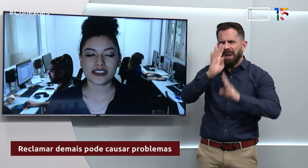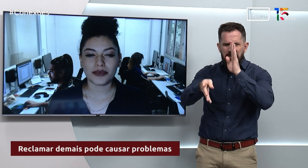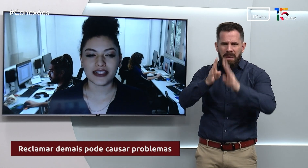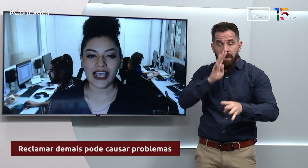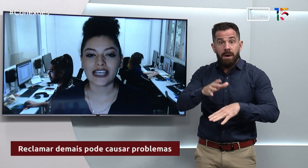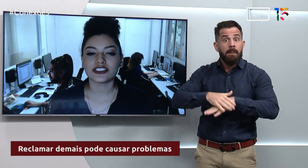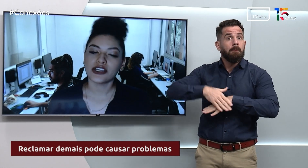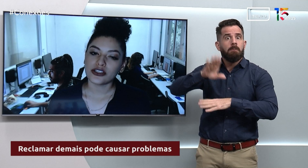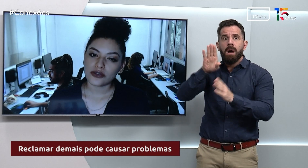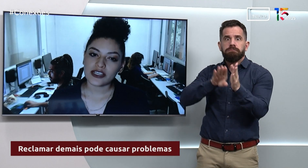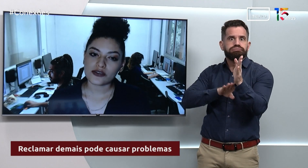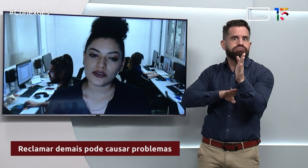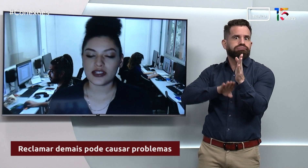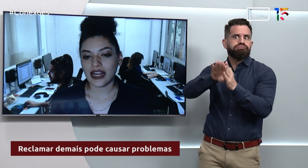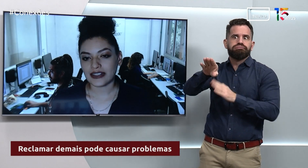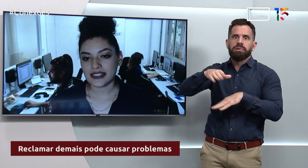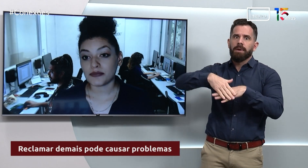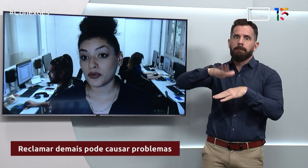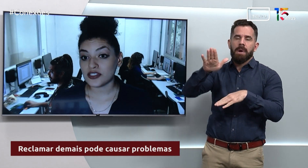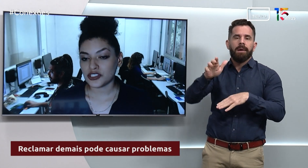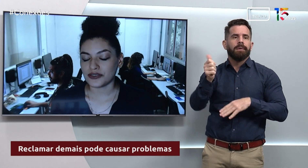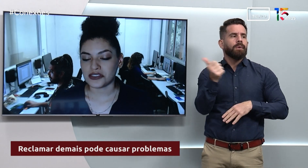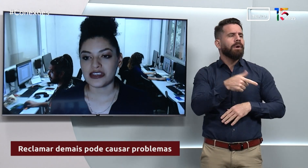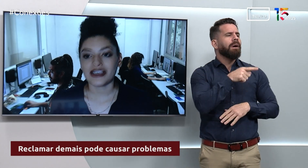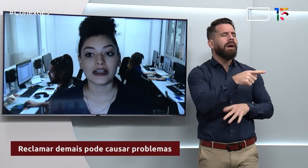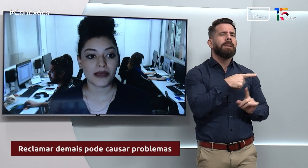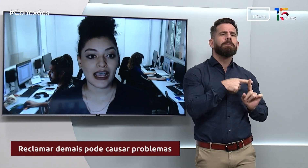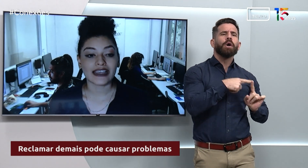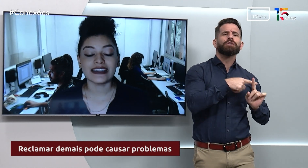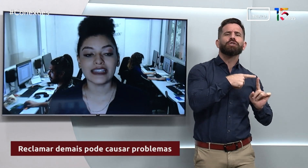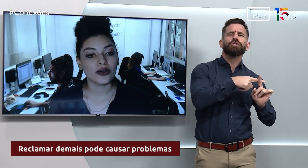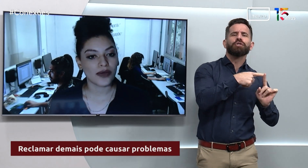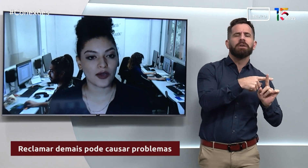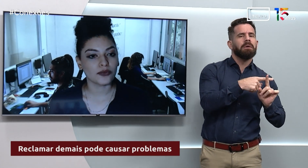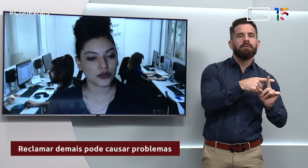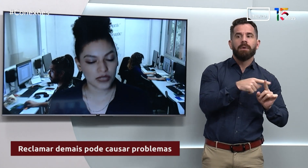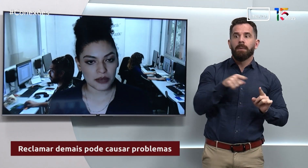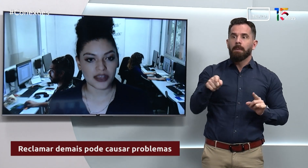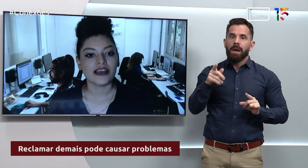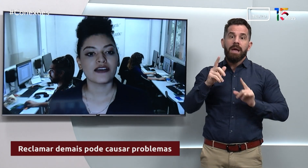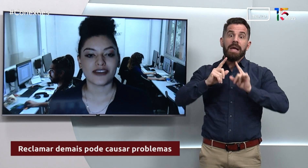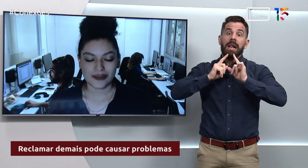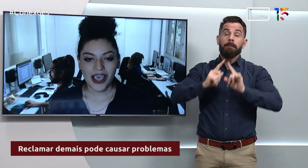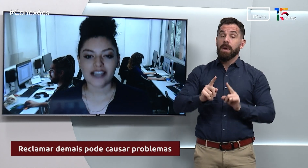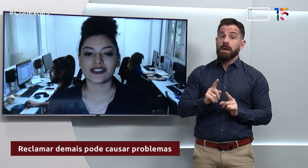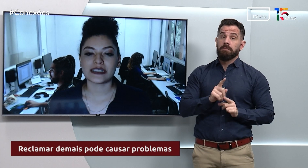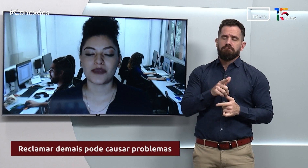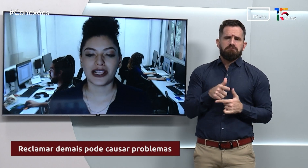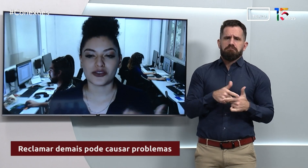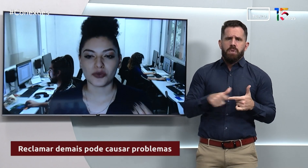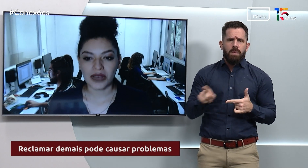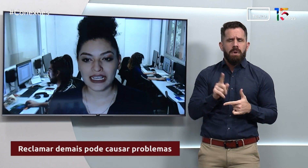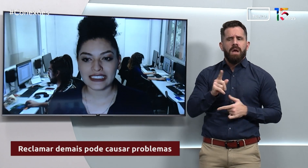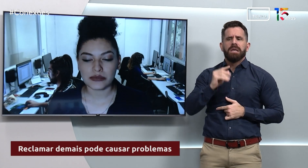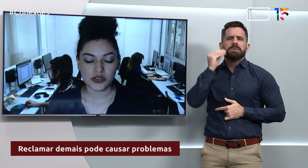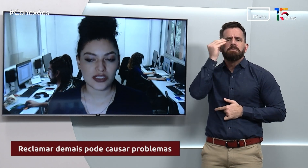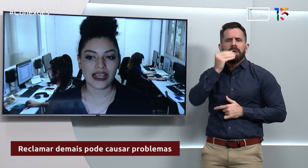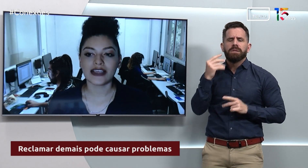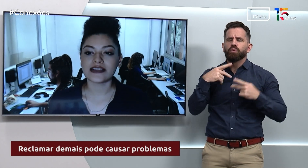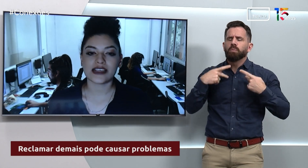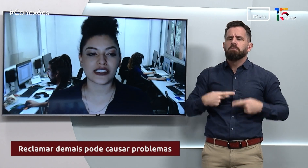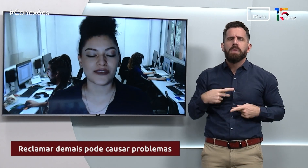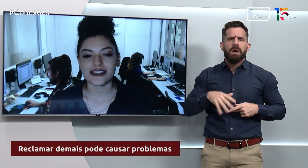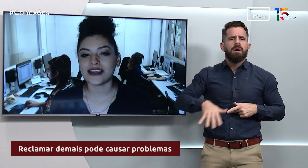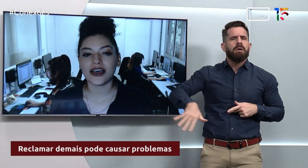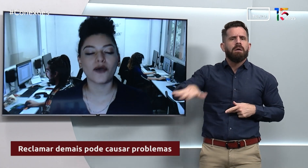mais visibilidade do que as consideradas positivas. Reclamar não é um problema. Faz parte da experiência humana